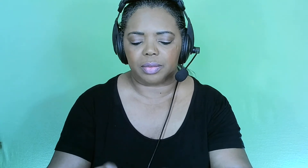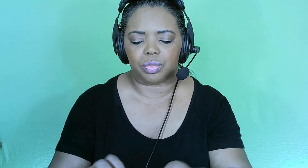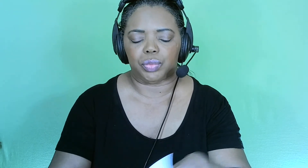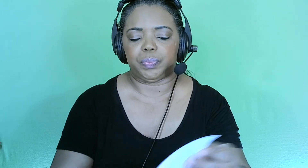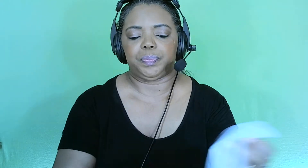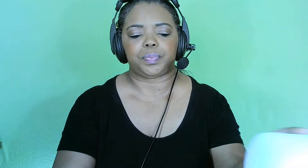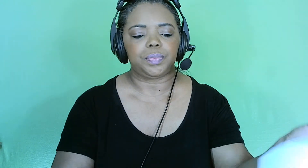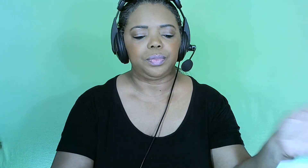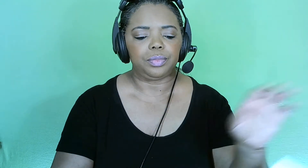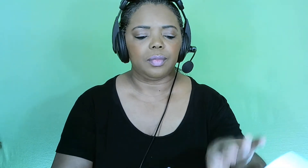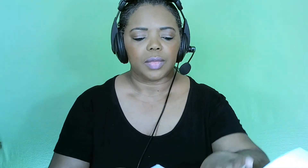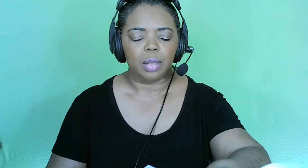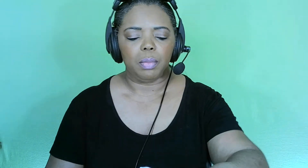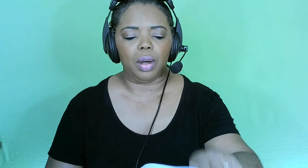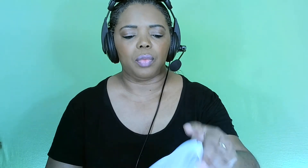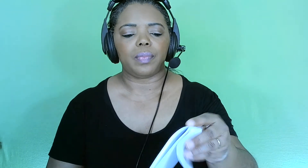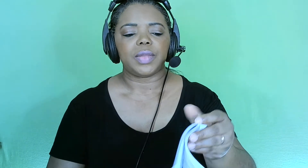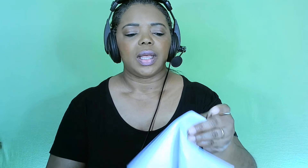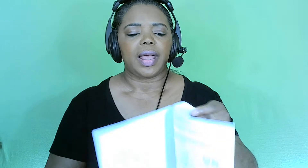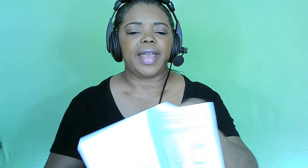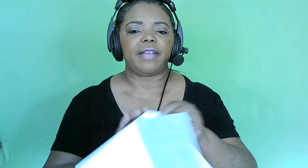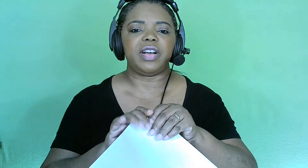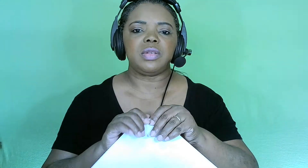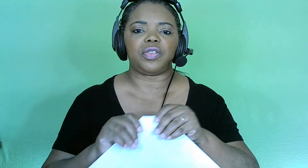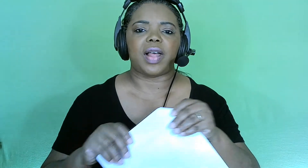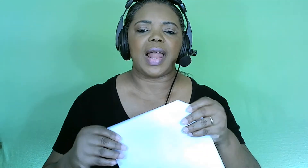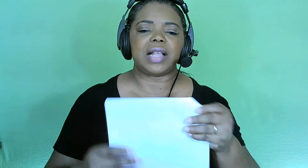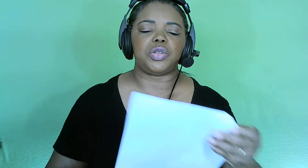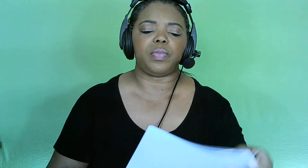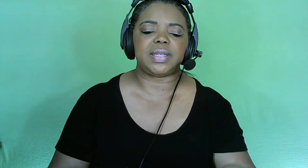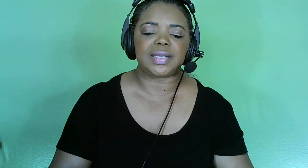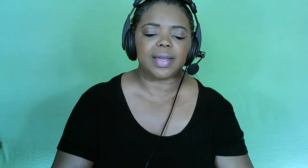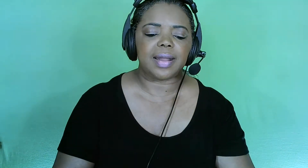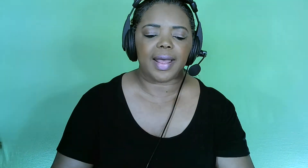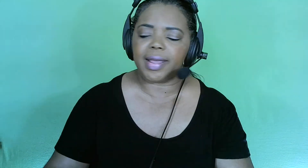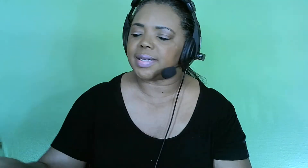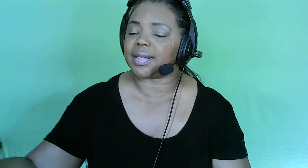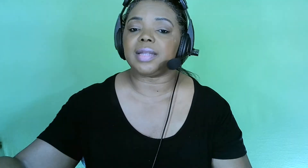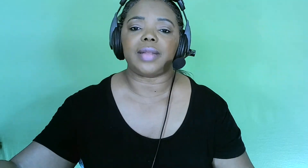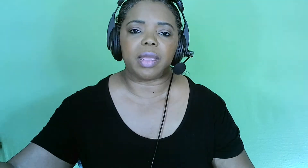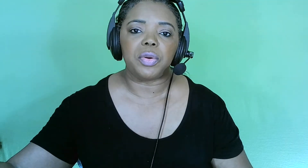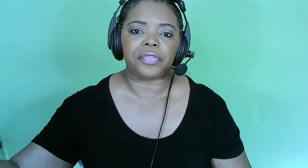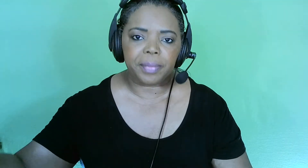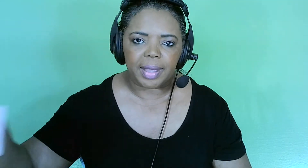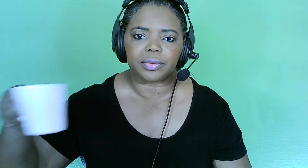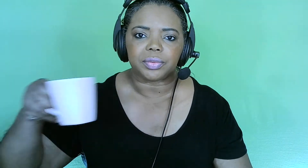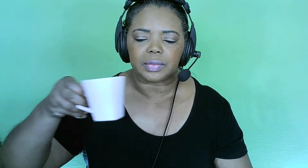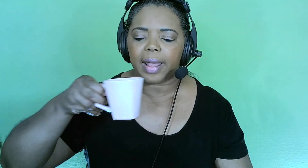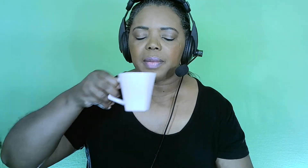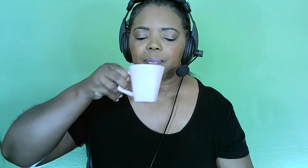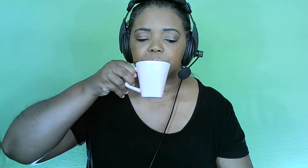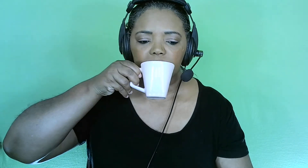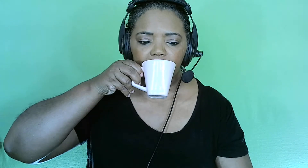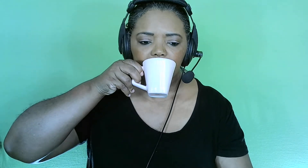movimento. Bom, vamos falar sobre sinais que têm movimento, tá?